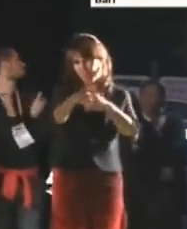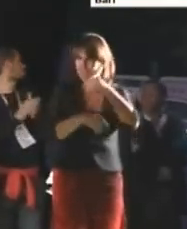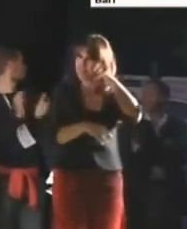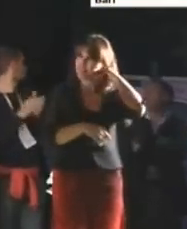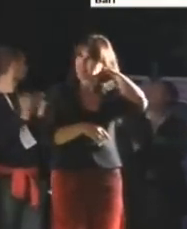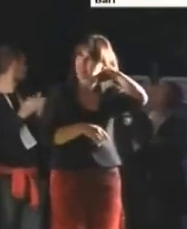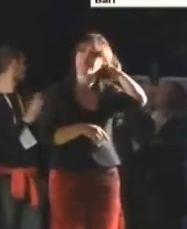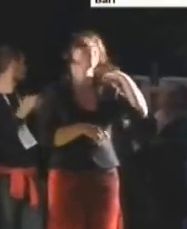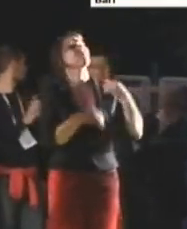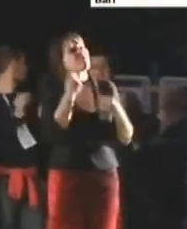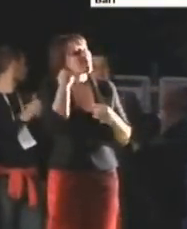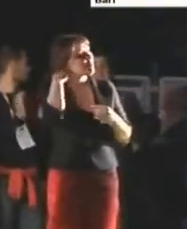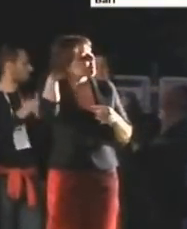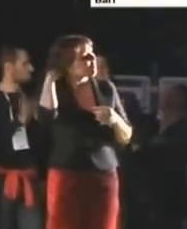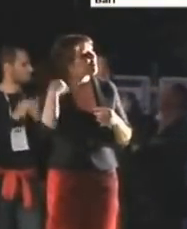Ecco perché, e